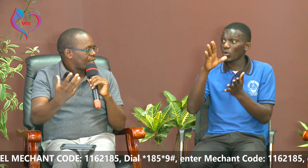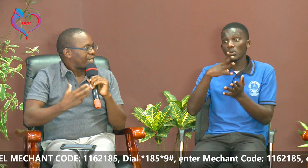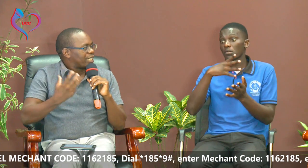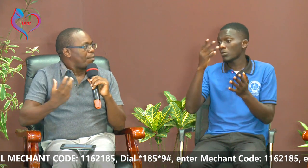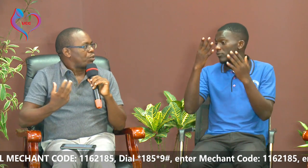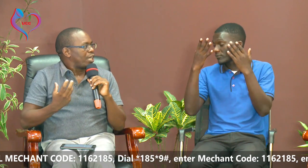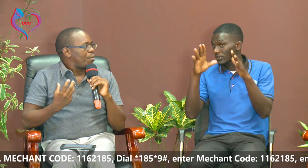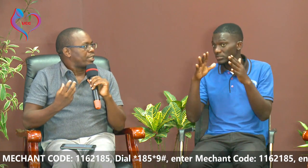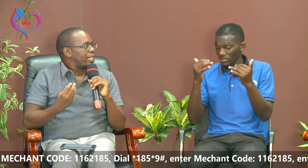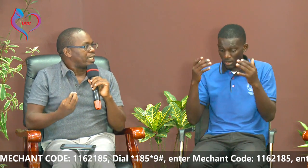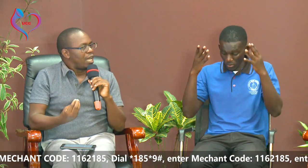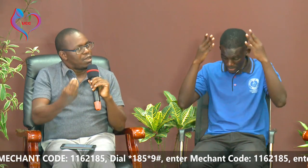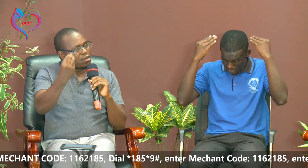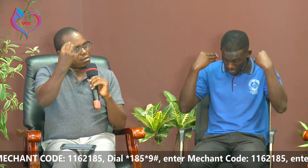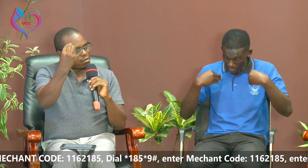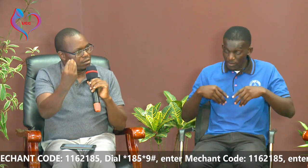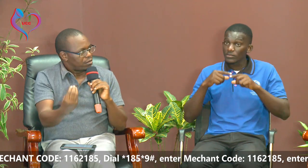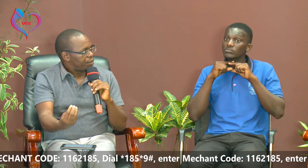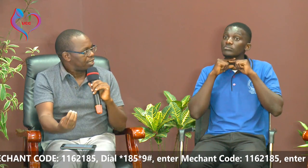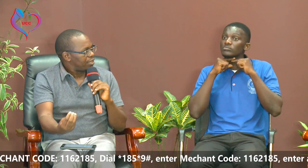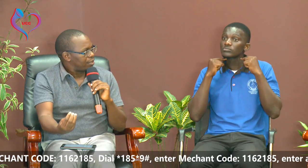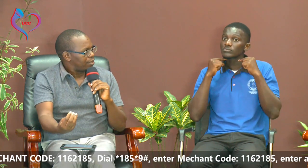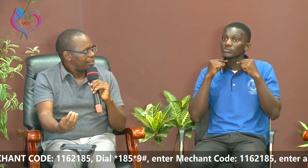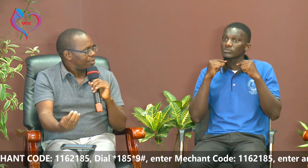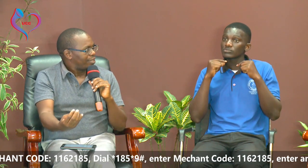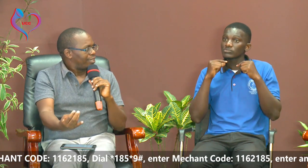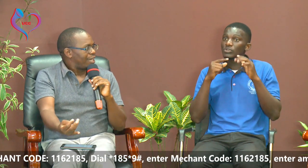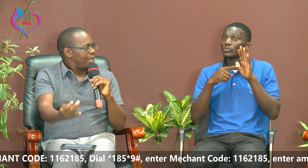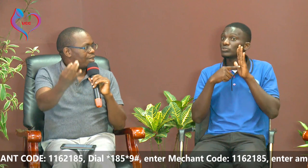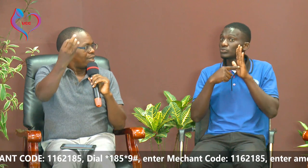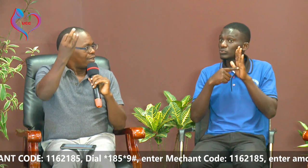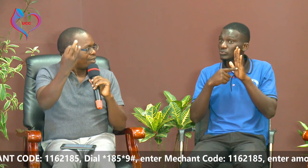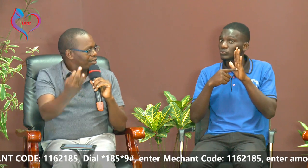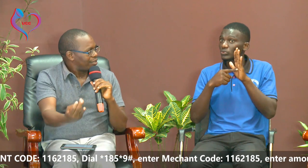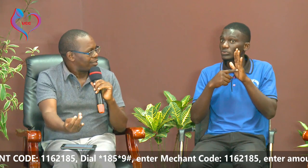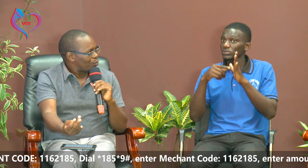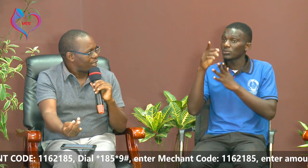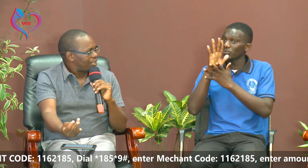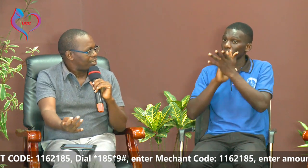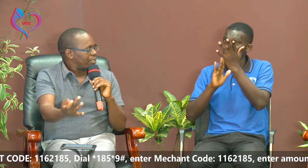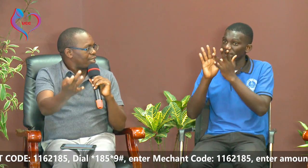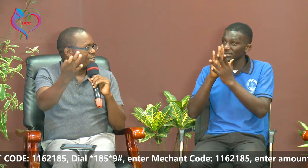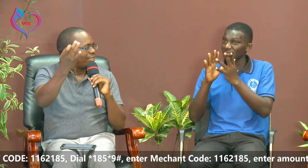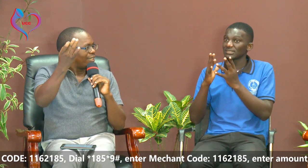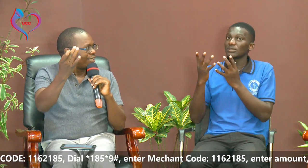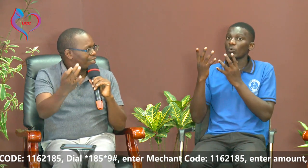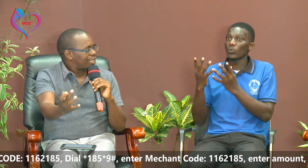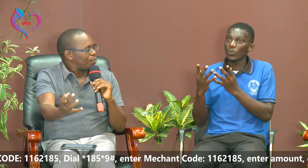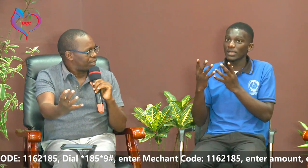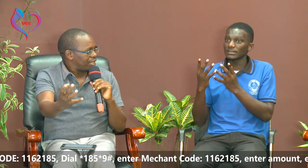Kati chambalo chakabu na chireta presence. Chireta weight. Chireta nechi?